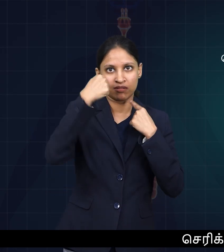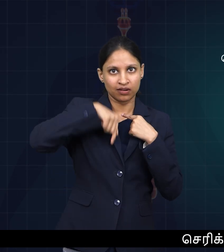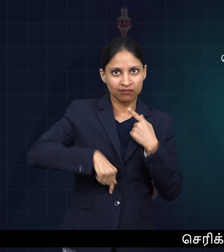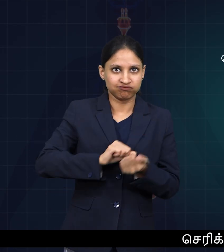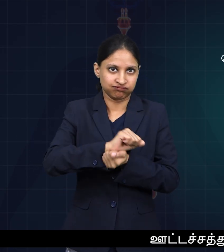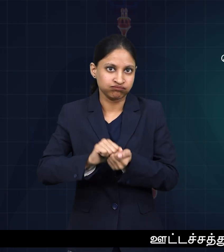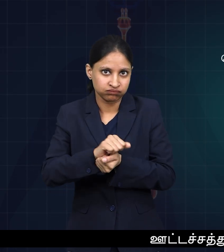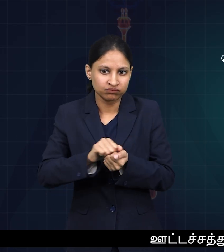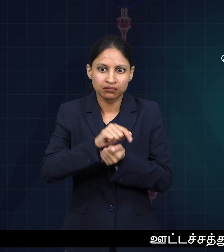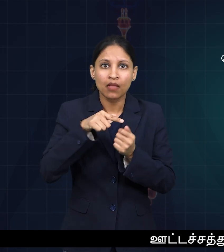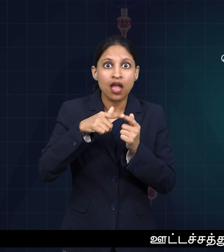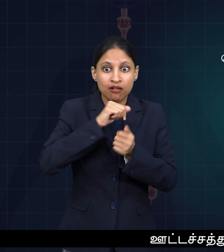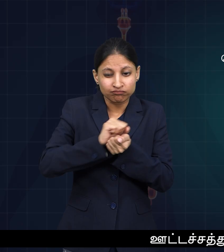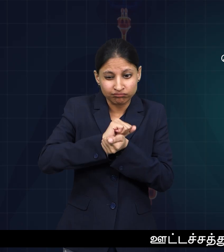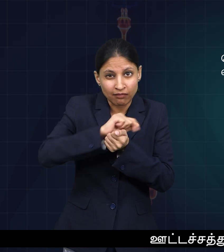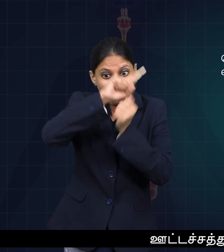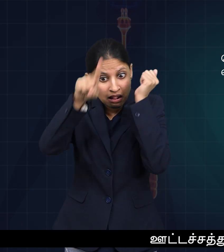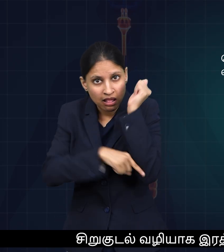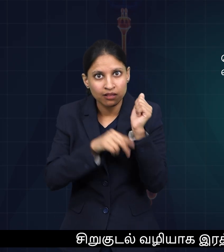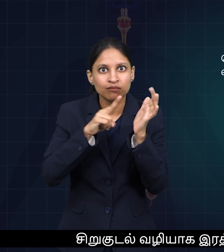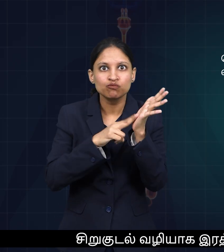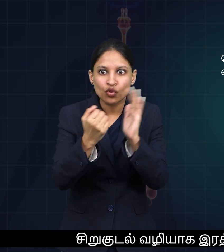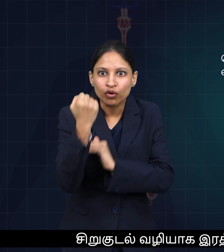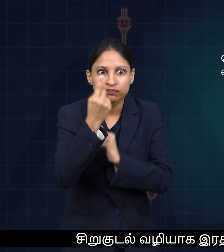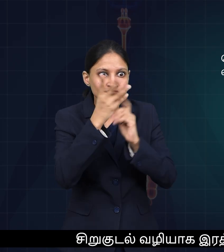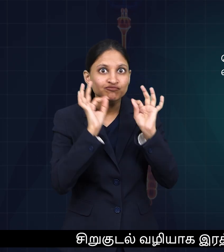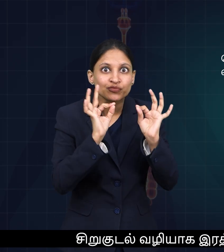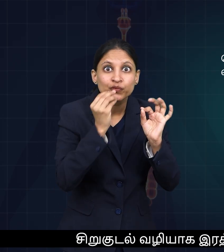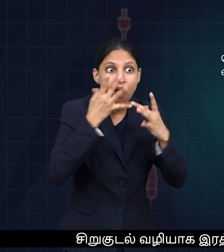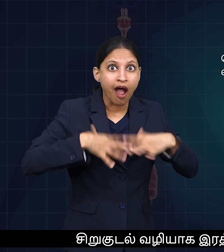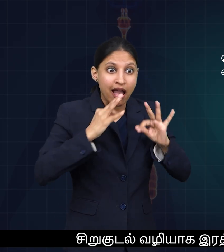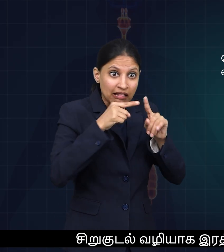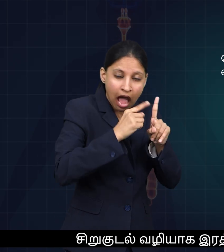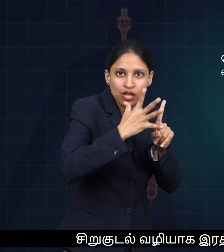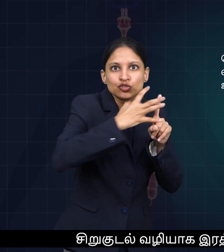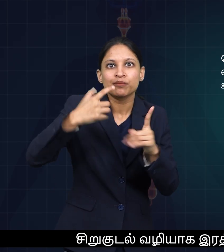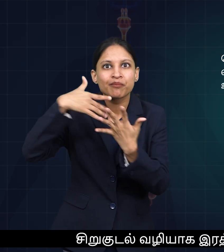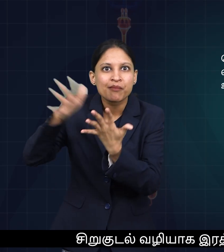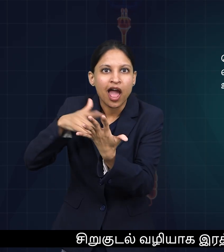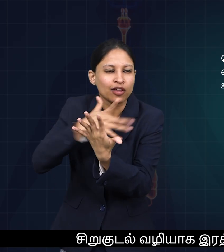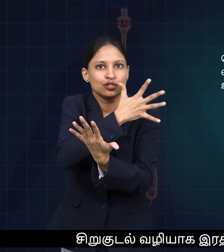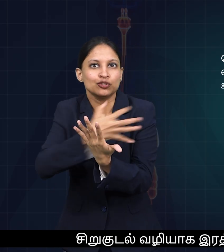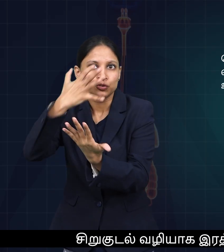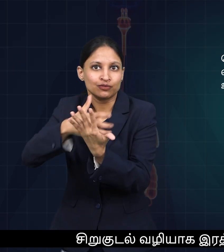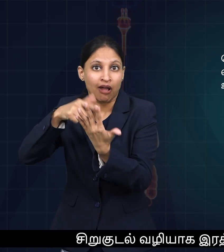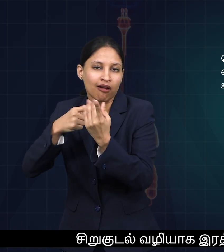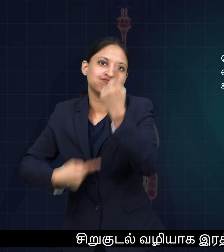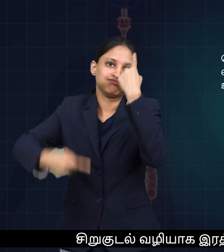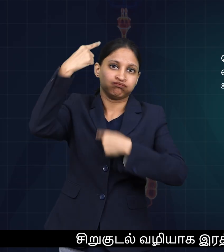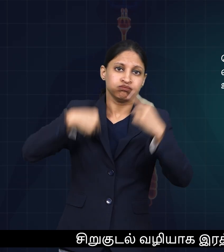செரிக்கப்பட்ட உணவு ஊட்டச்சத்துகளின் வடிவத்தில் சிறுகுடல் வழியாக இரத்த ஓட்டத்தில் உறிஞ்சப்படுகிறது.